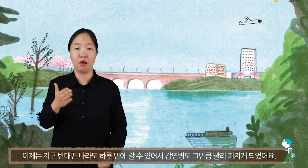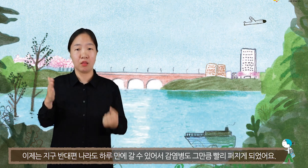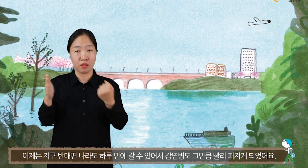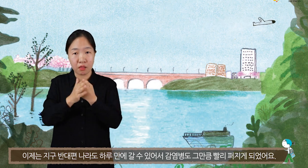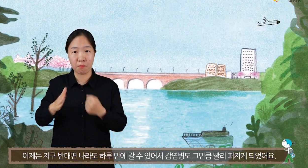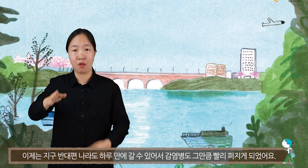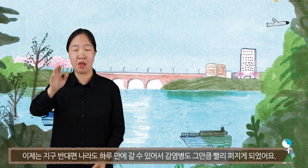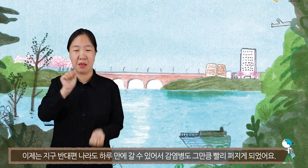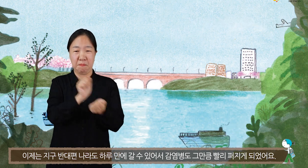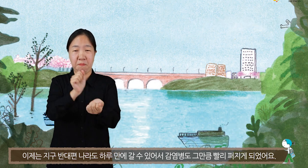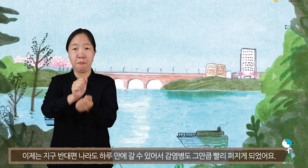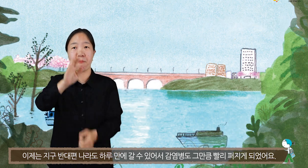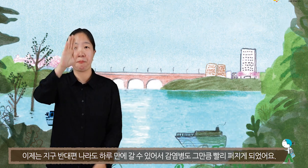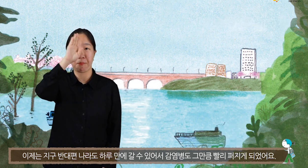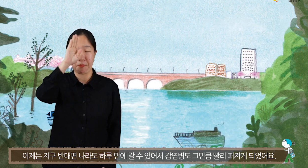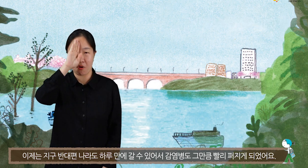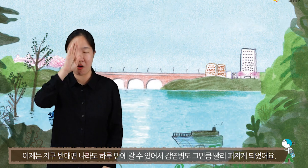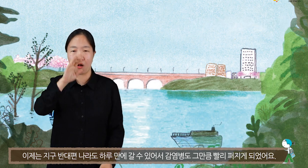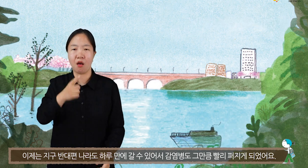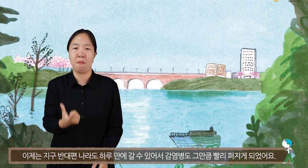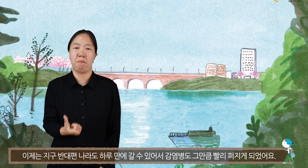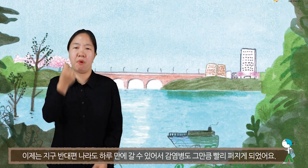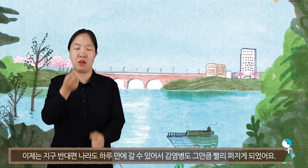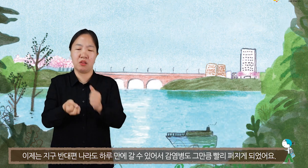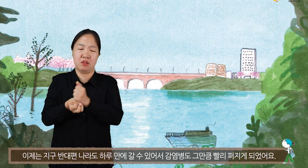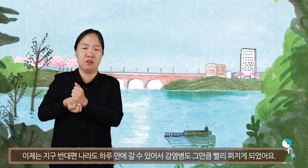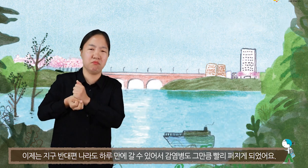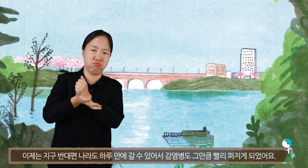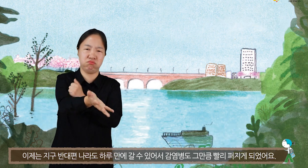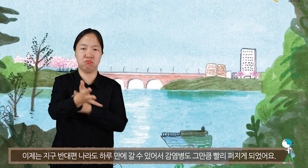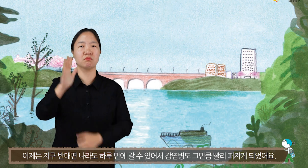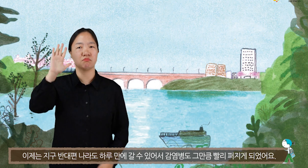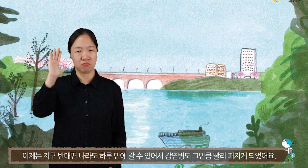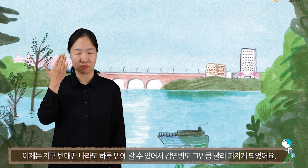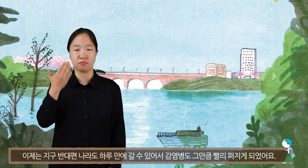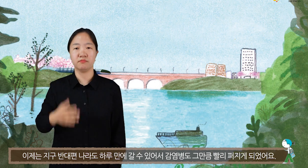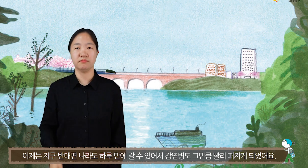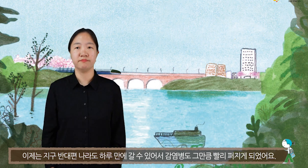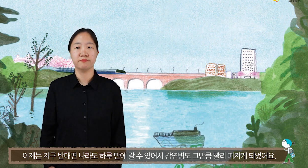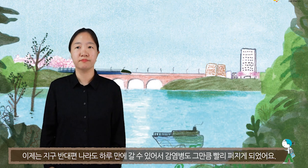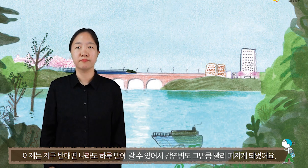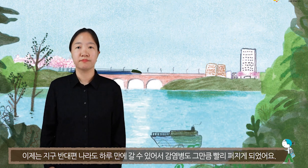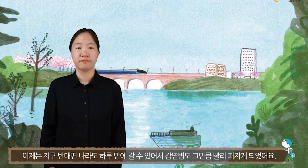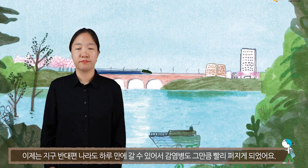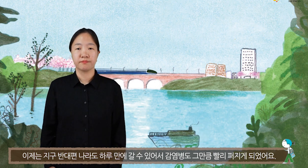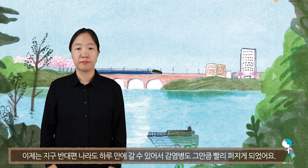있어서 감염병도 그만큼 빨리 퍼지게 되었어요.